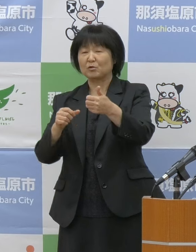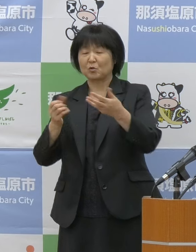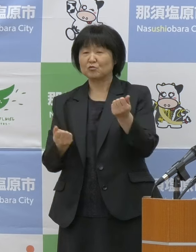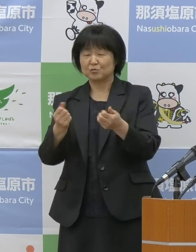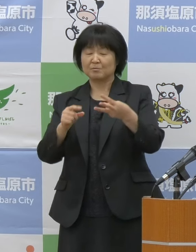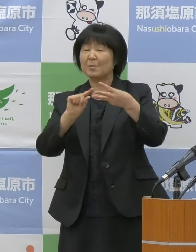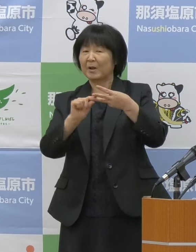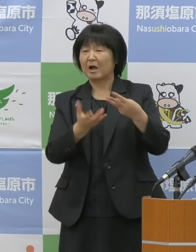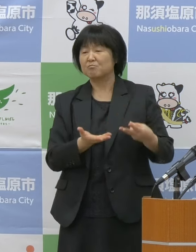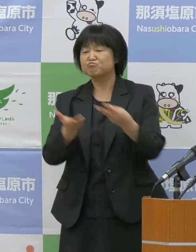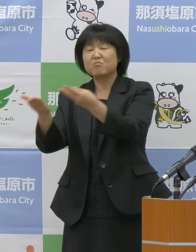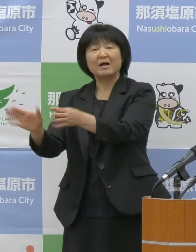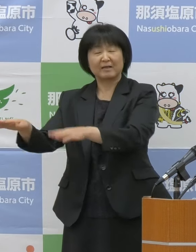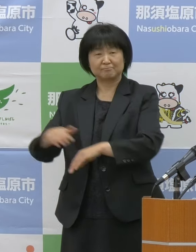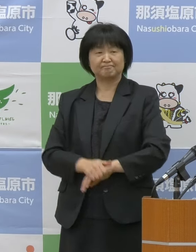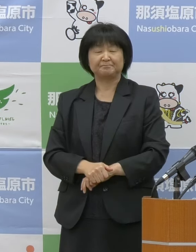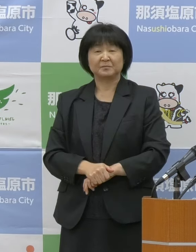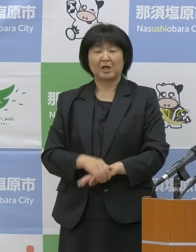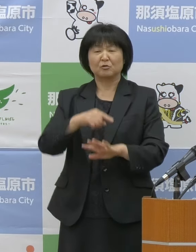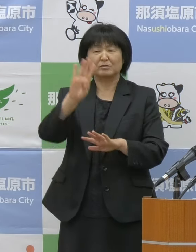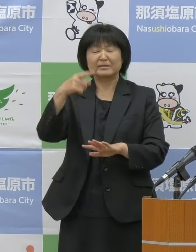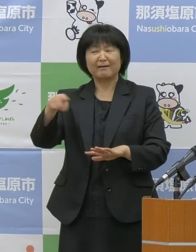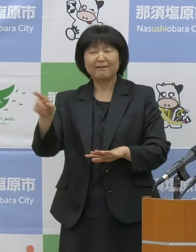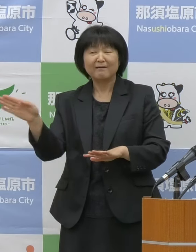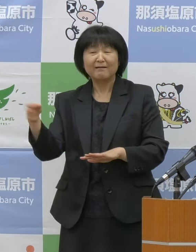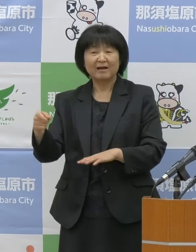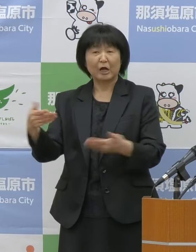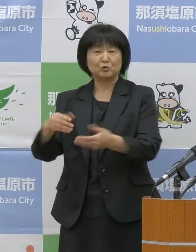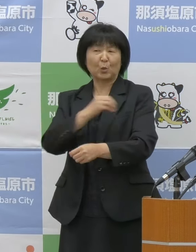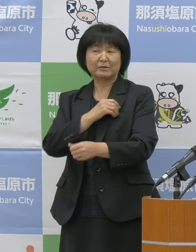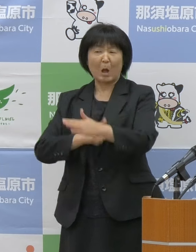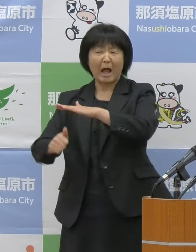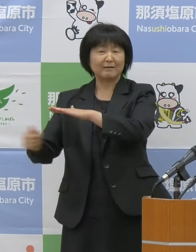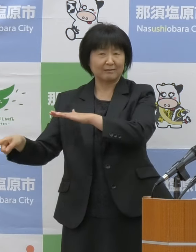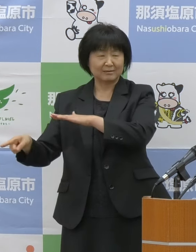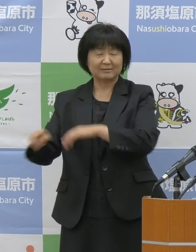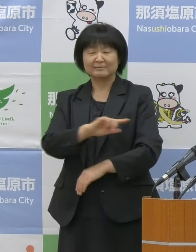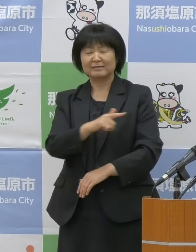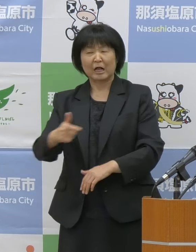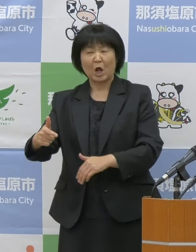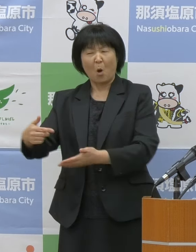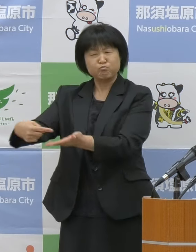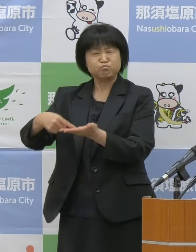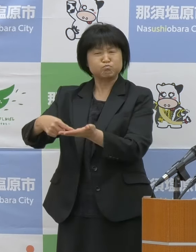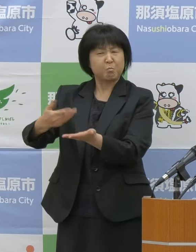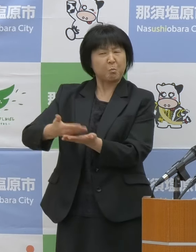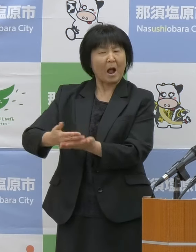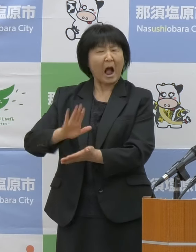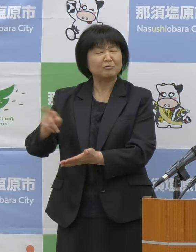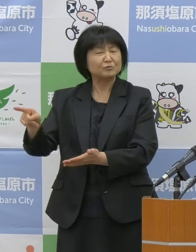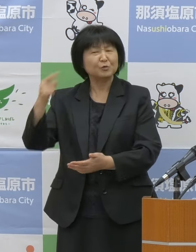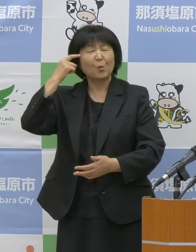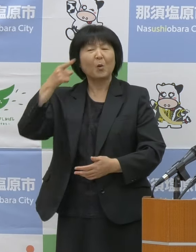にも、栃木県などからですね、職員の派遣であったりとか、さまざまな要請があると思いますので、そち